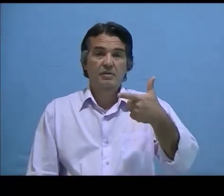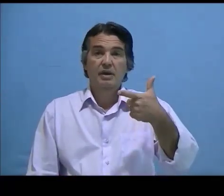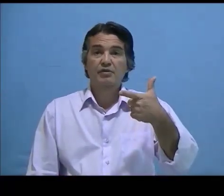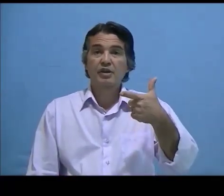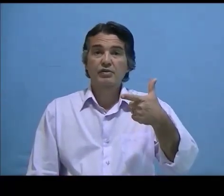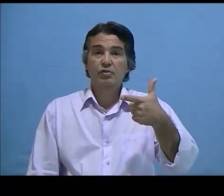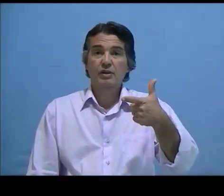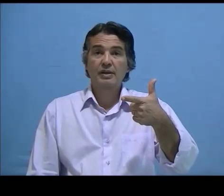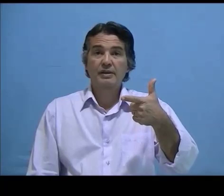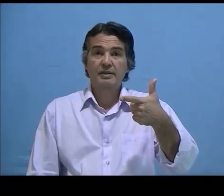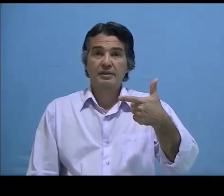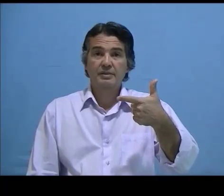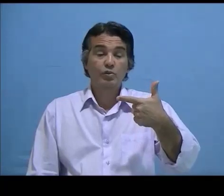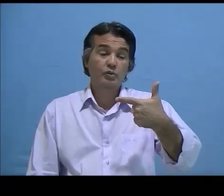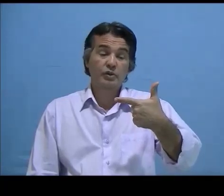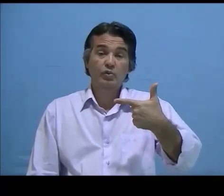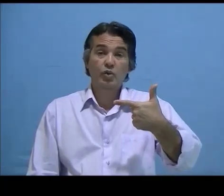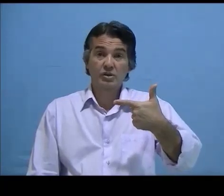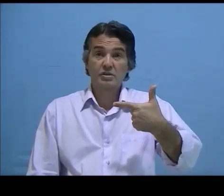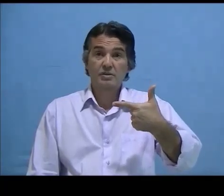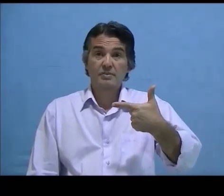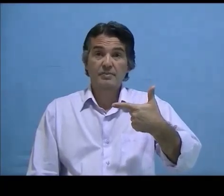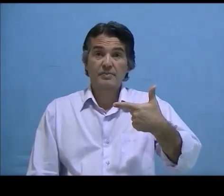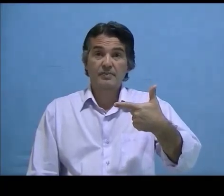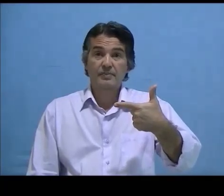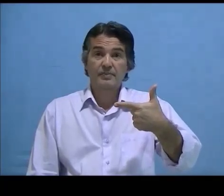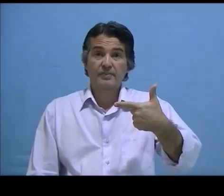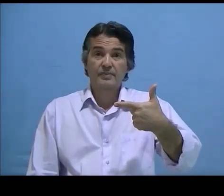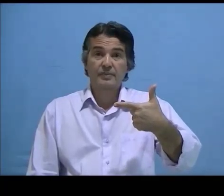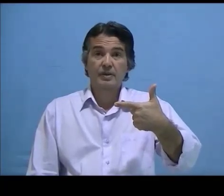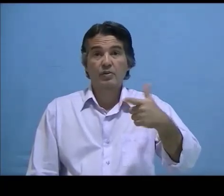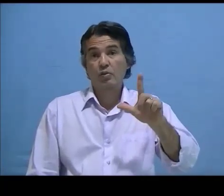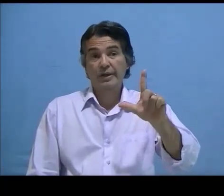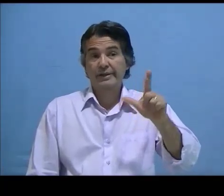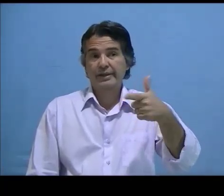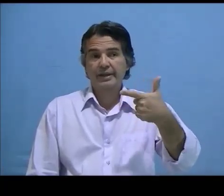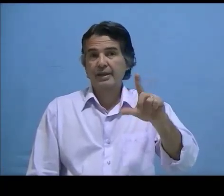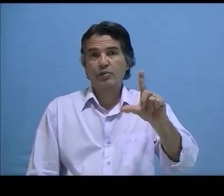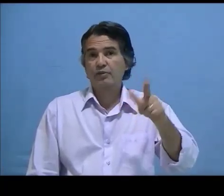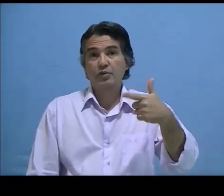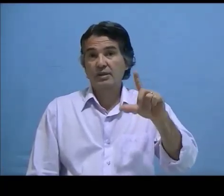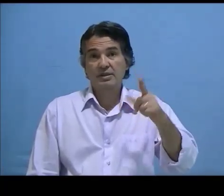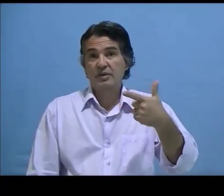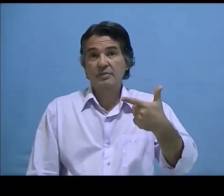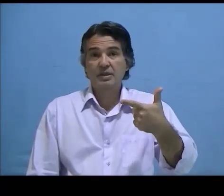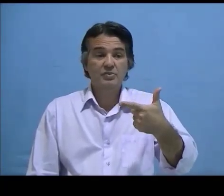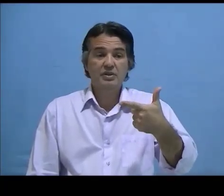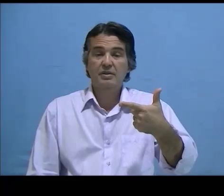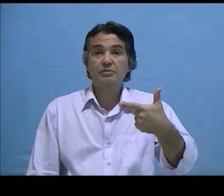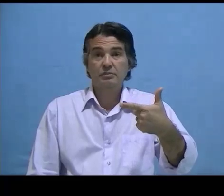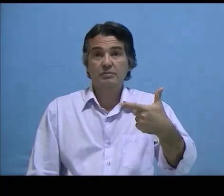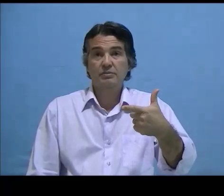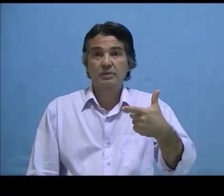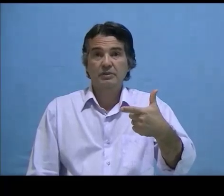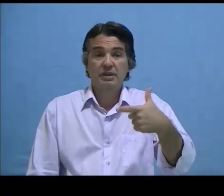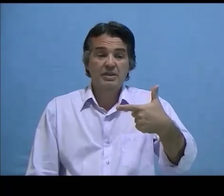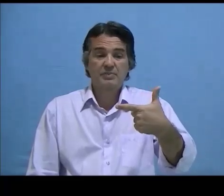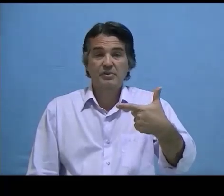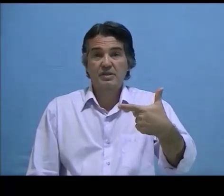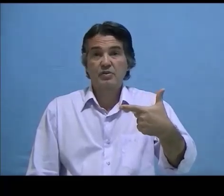é feito com a letra, com o número 2. Ou a letra L, a configuração é a mesma, então nesta posição